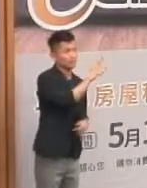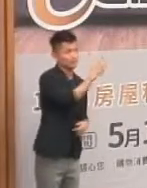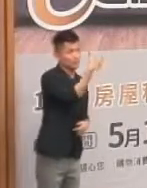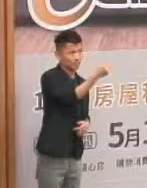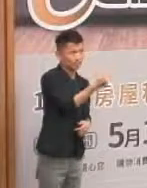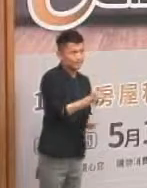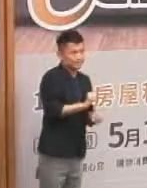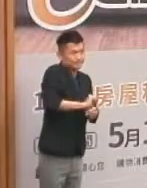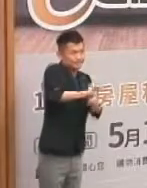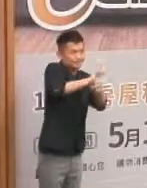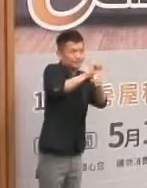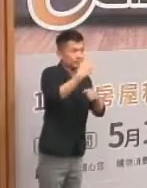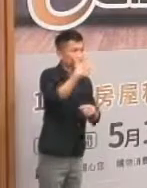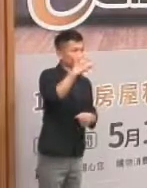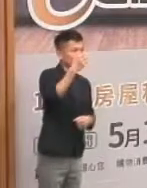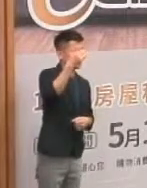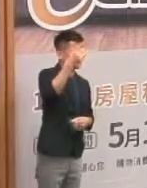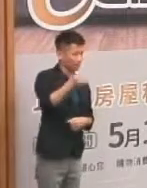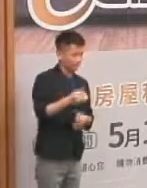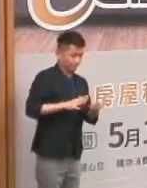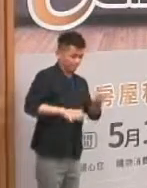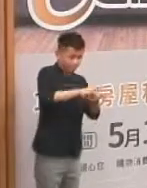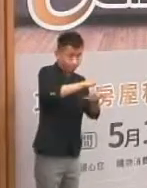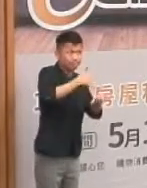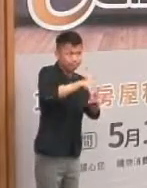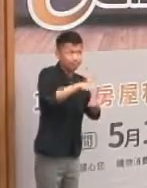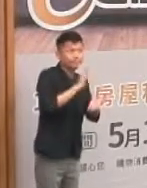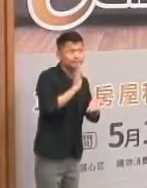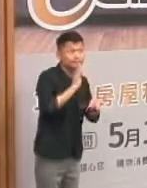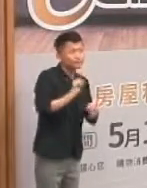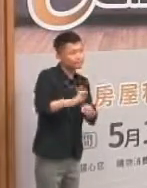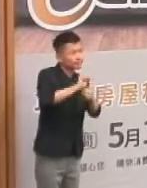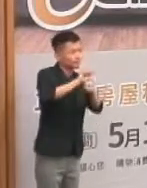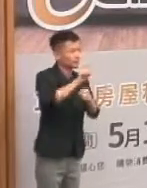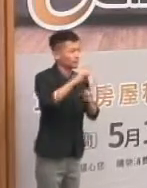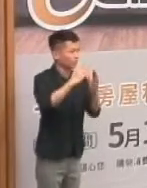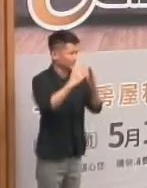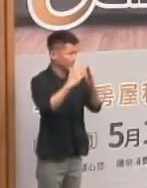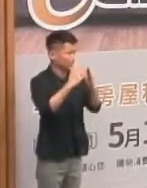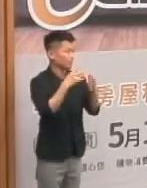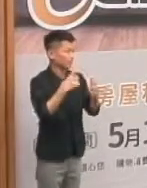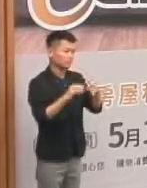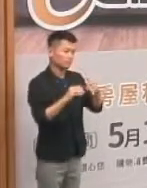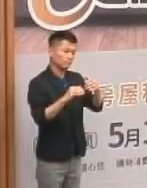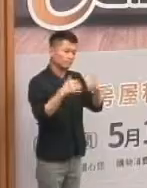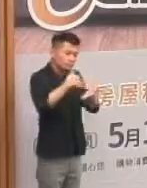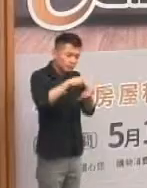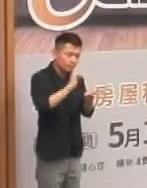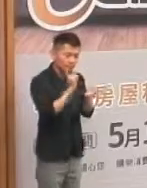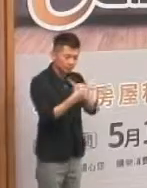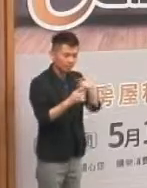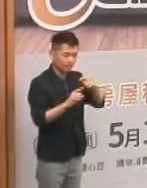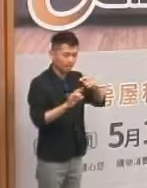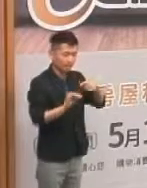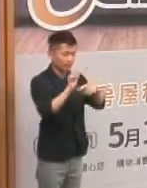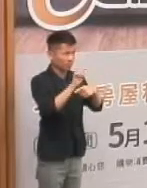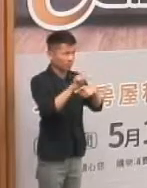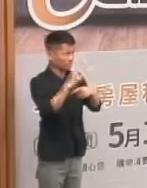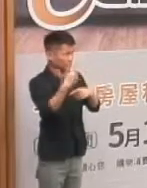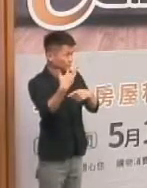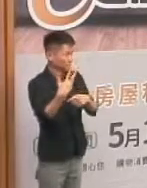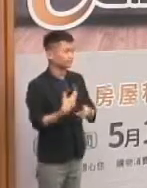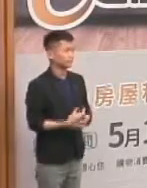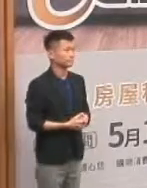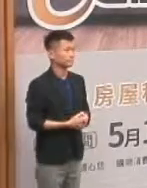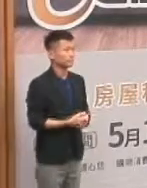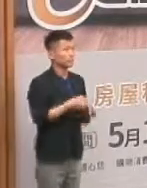成长到879，这个是全国，那增加大概11万户，成长大概1.27%，那税额的